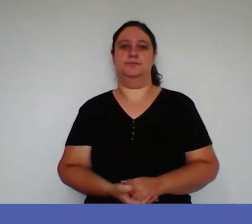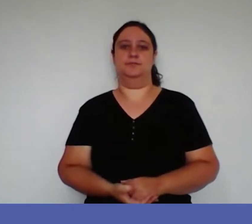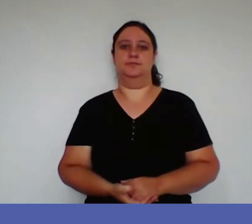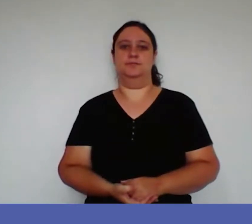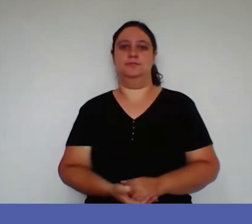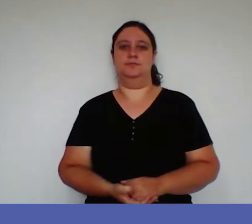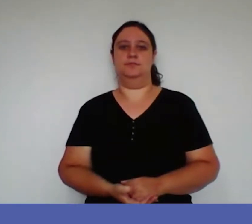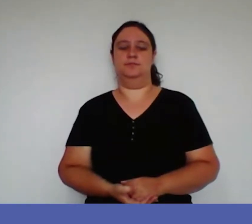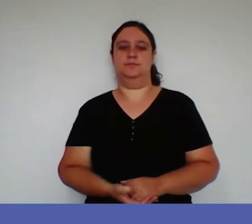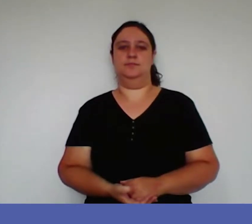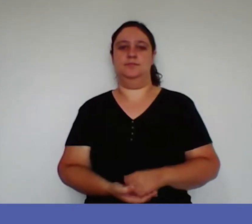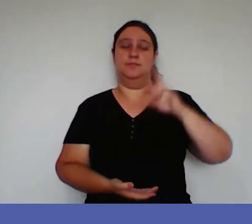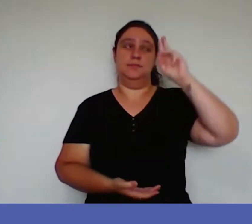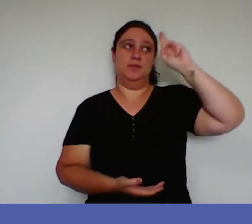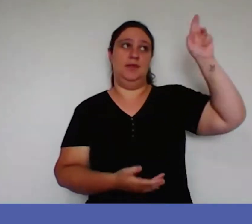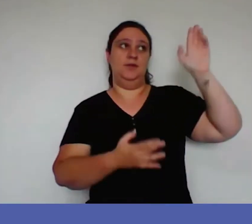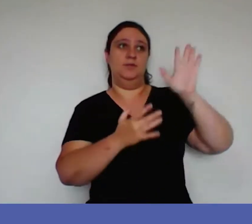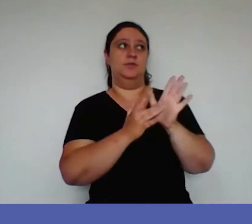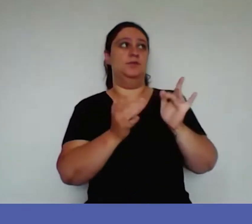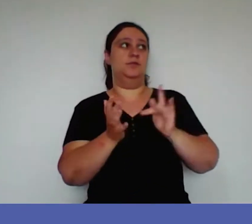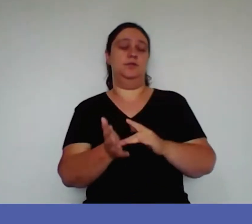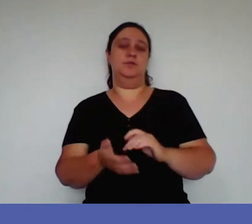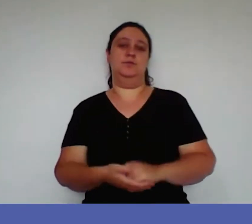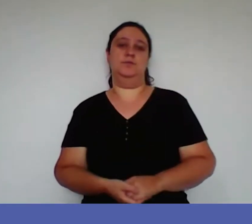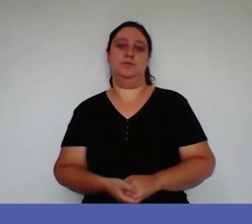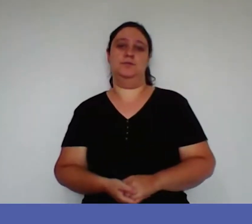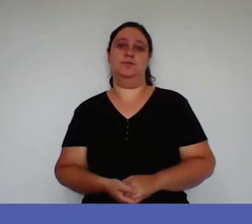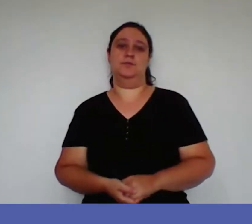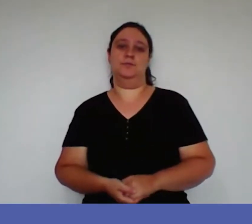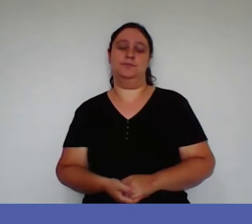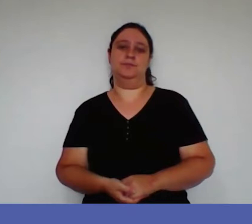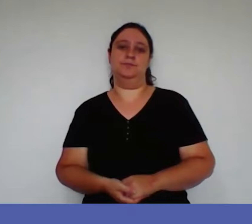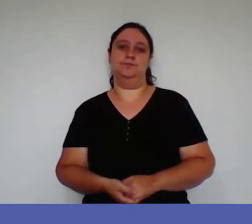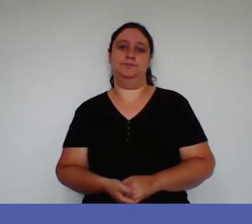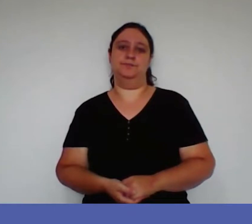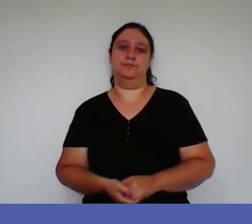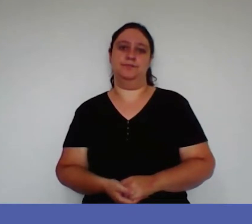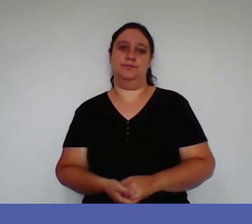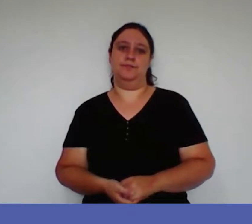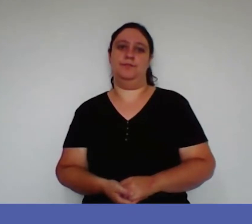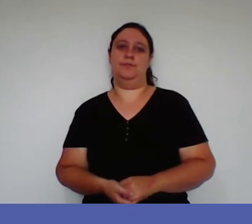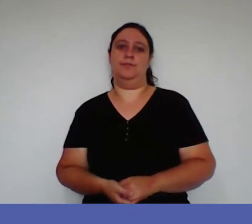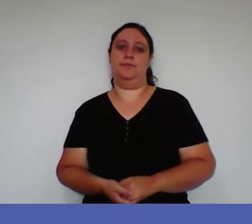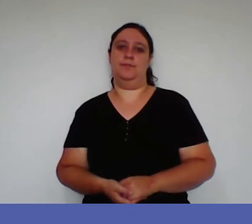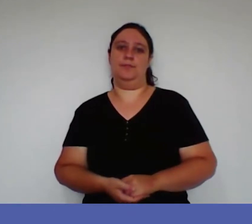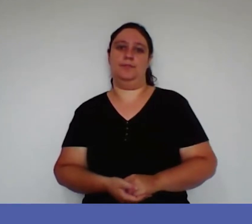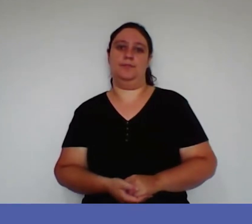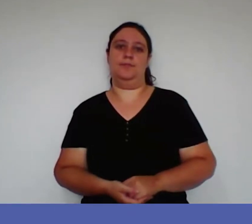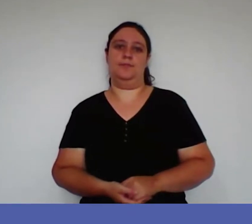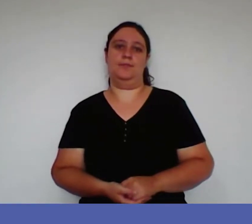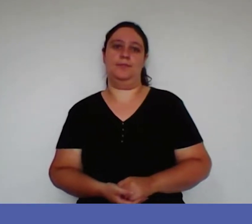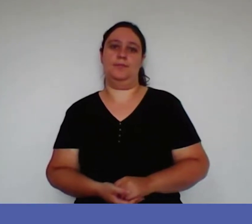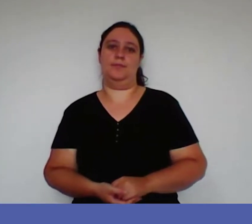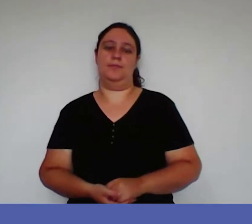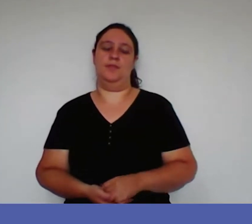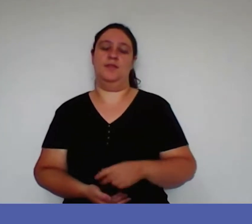Senhor Jesus, eu disse para os irmãos líderes da região, né, de Sorocabana,